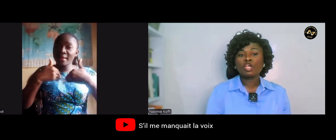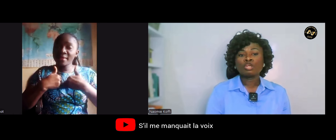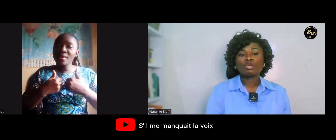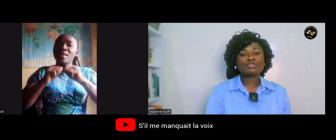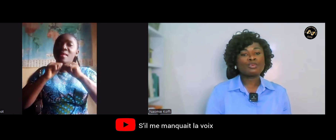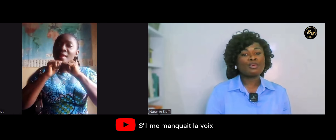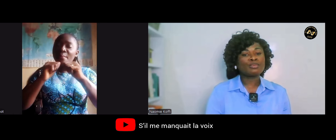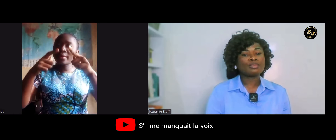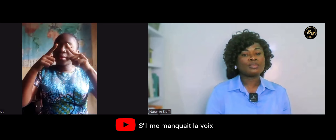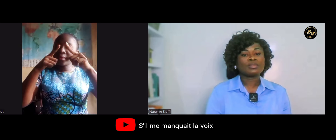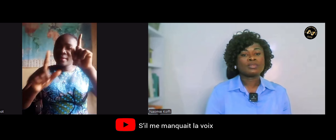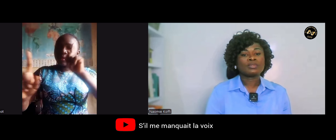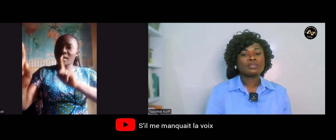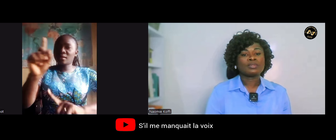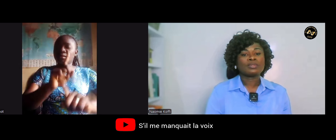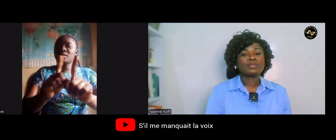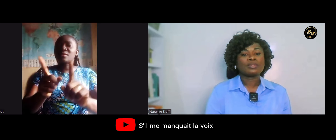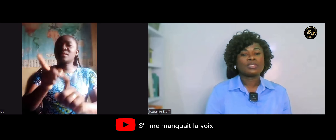Lorsque